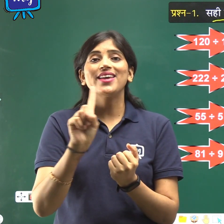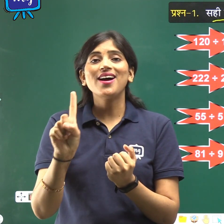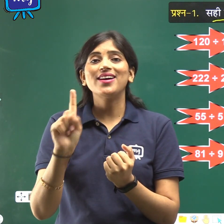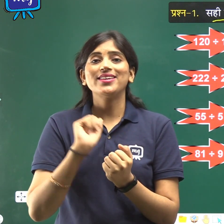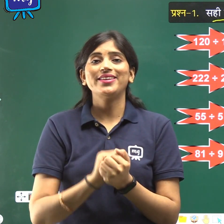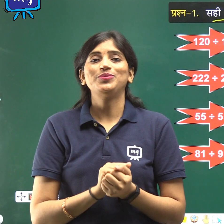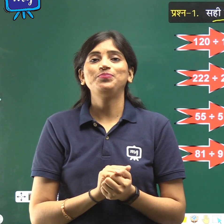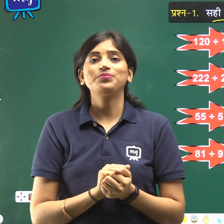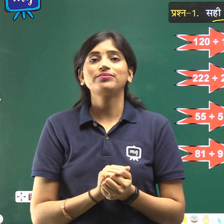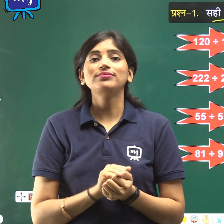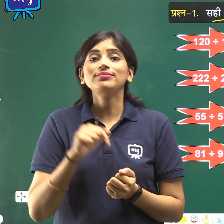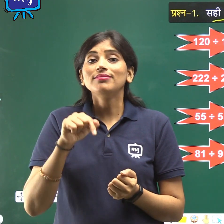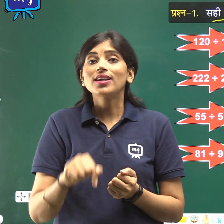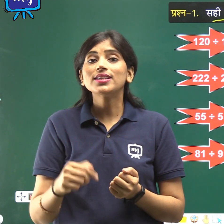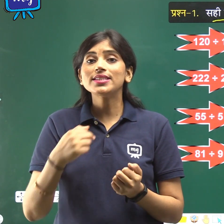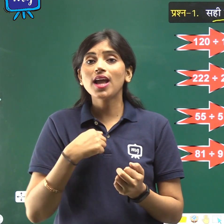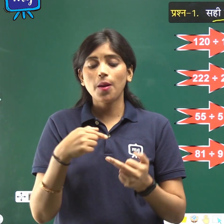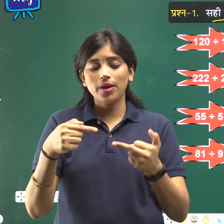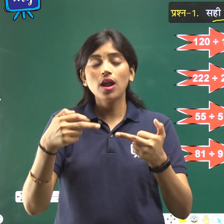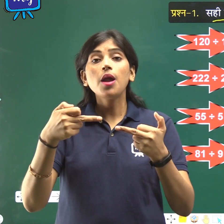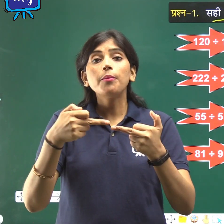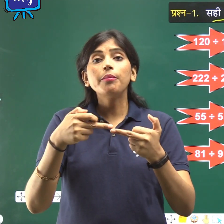11। इससे हमने मिलाया।